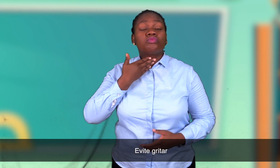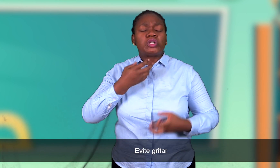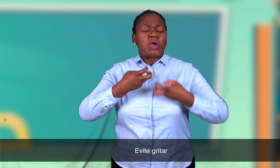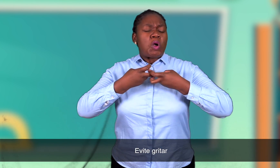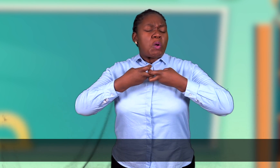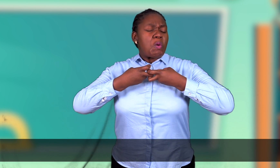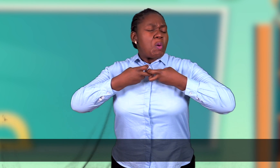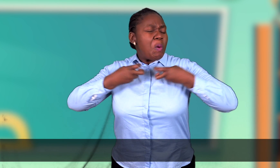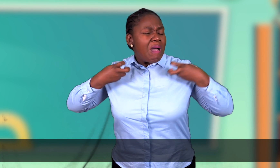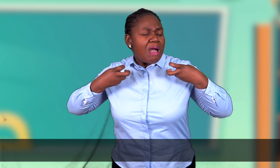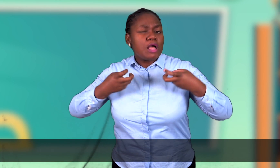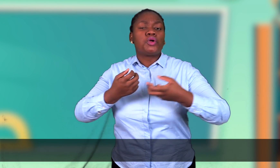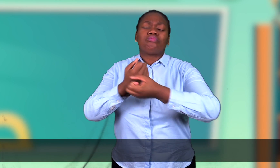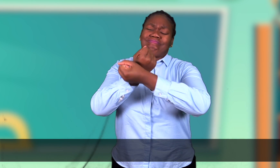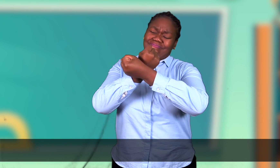Evite gritar.